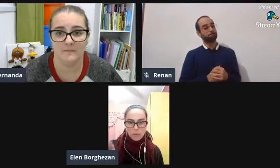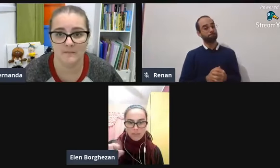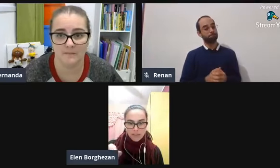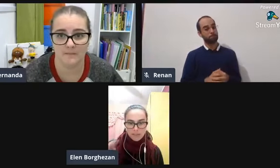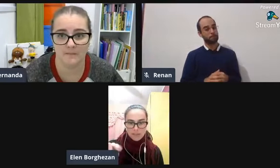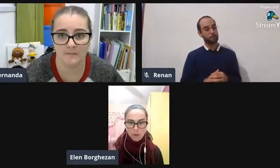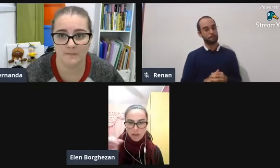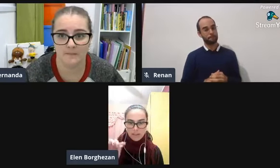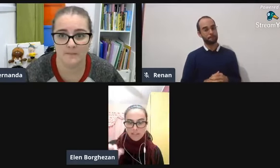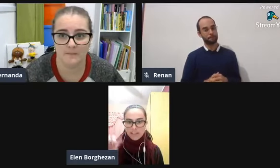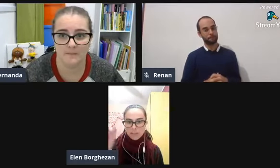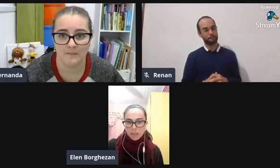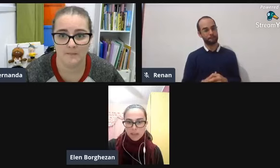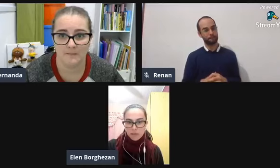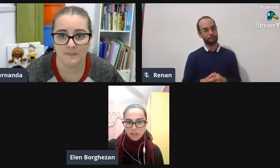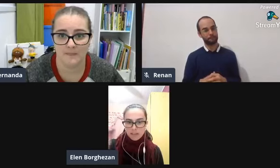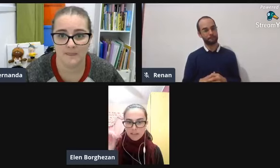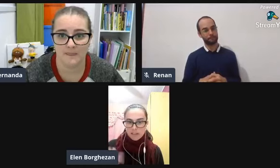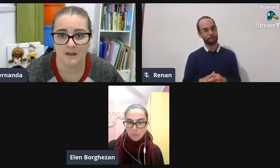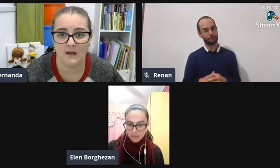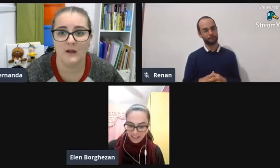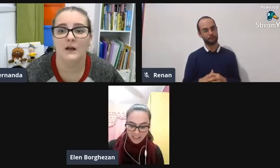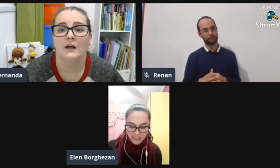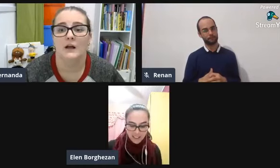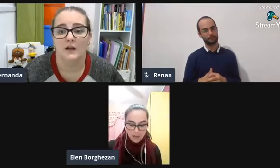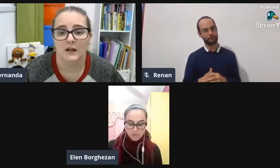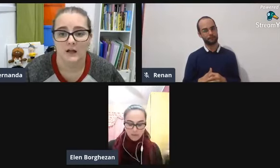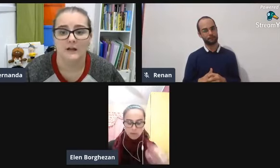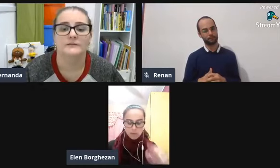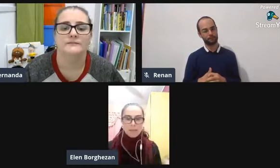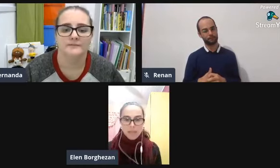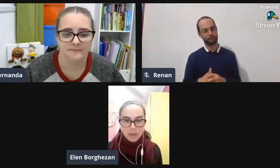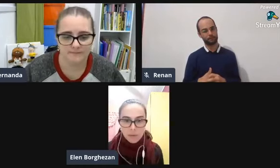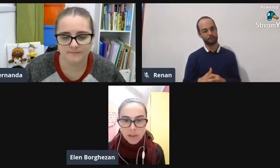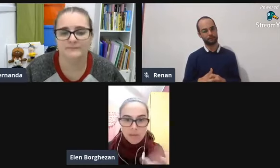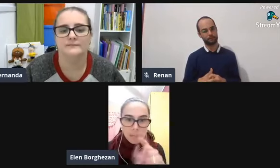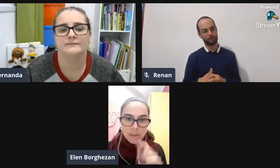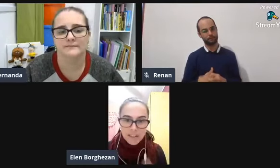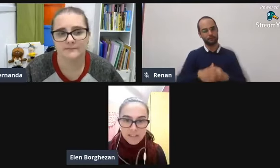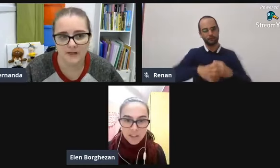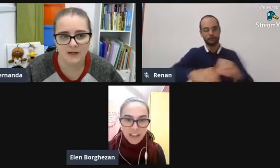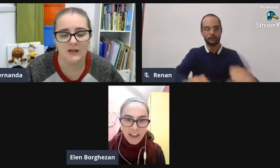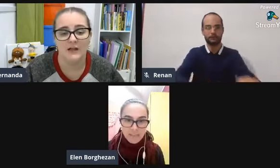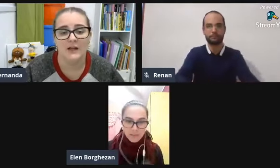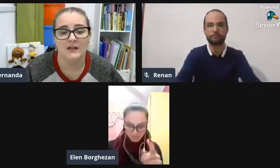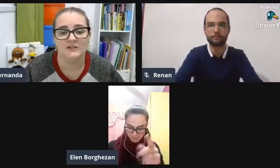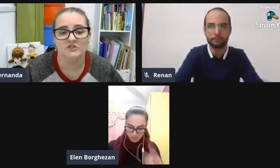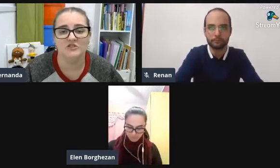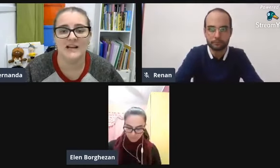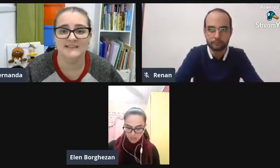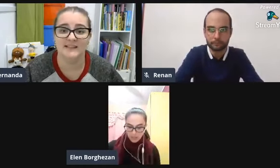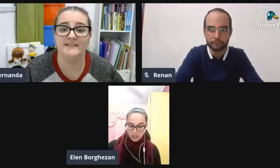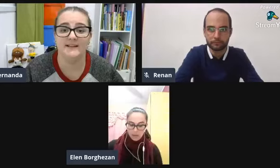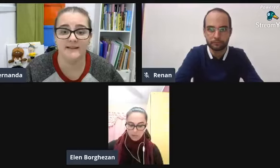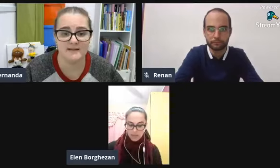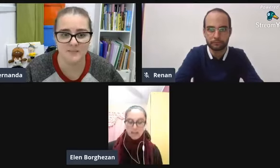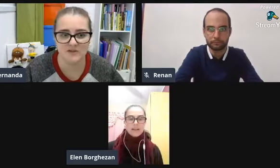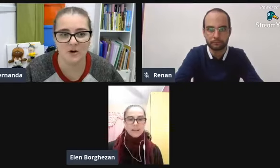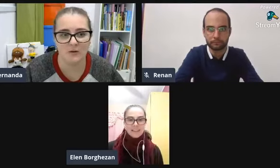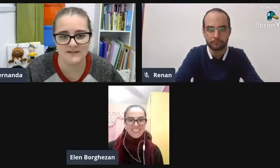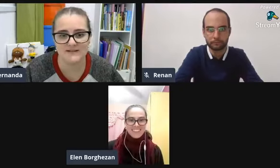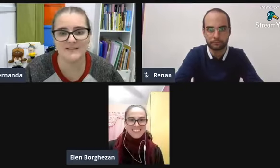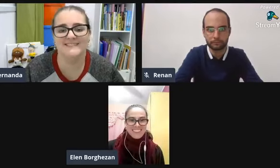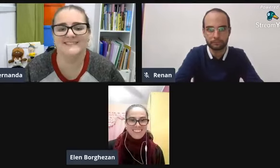no teu Face, se alguém vai estar te mandando solicitação, porque aqueles que não são teus amigos não vão poder assistir a live. Tá. Já aceitei